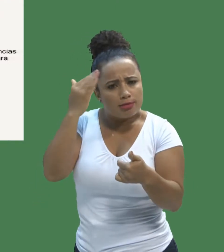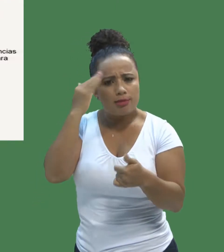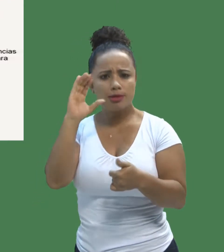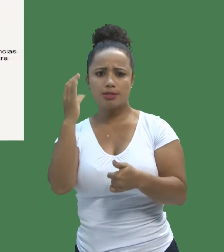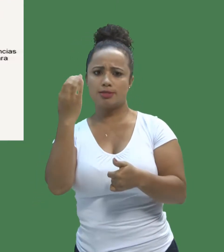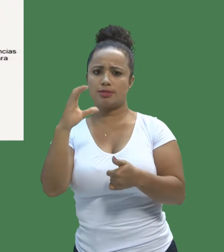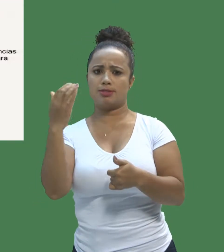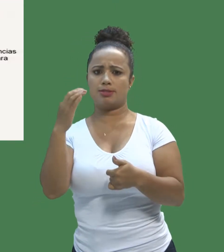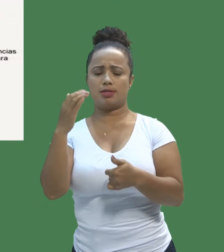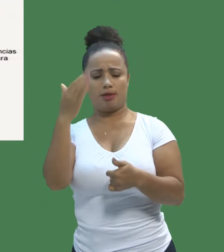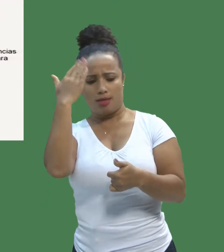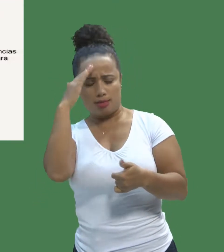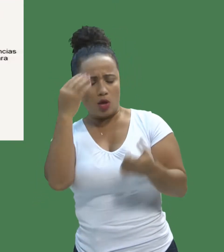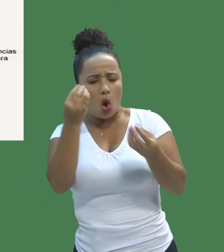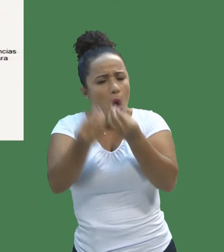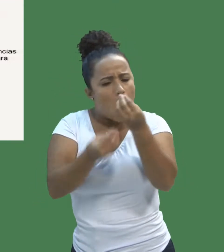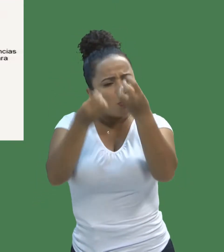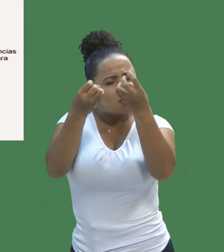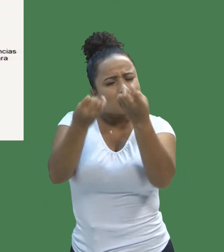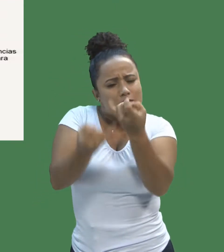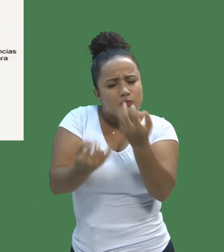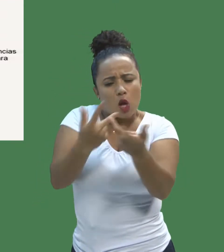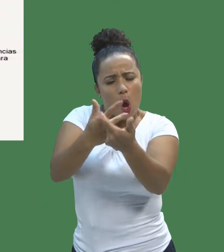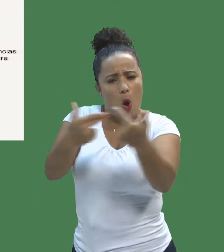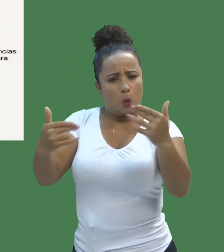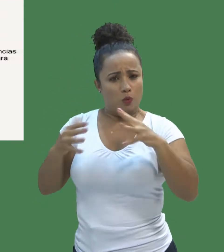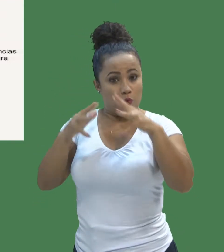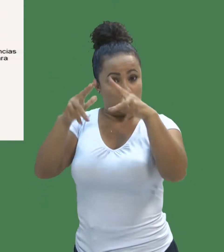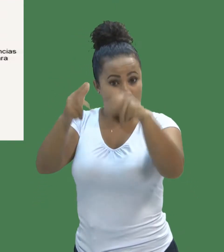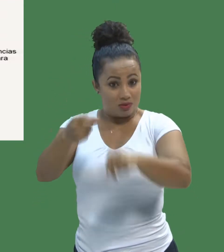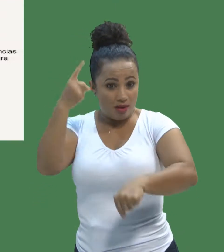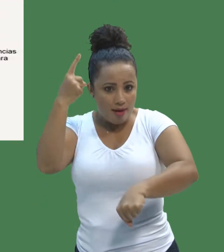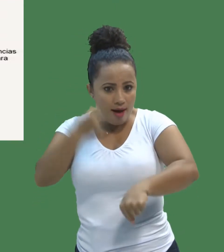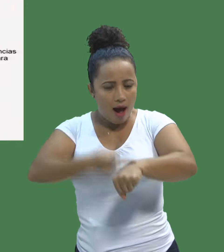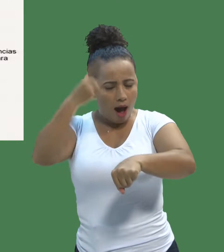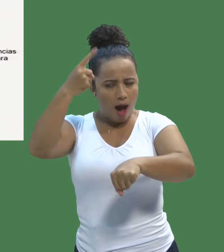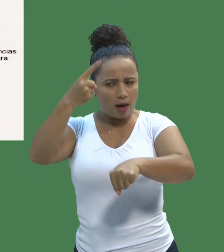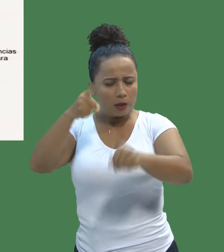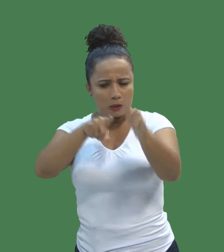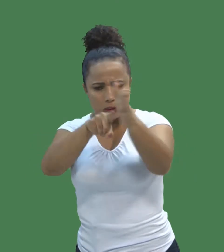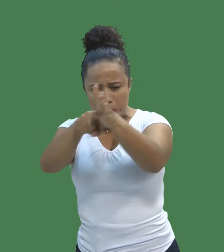a ser explicada pela ciência.